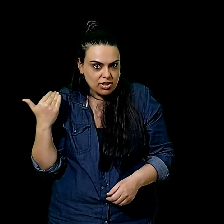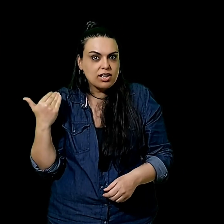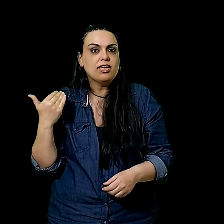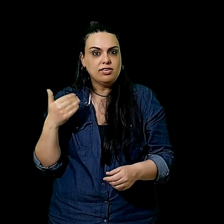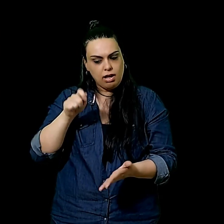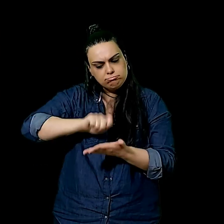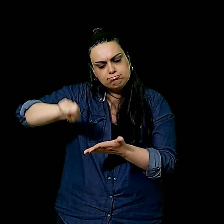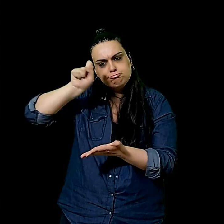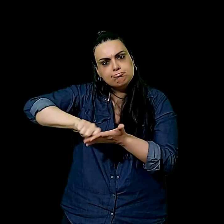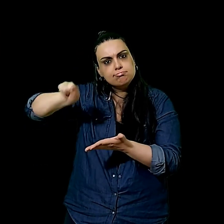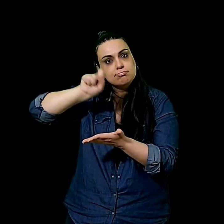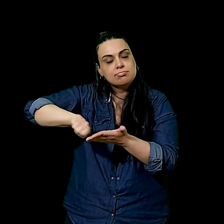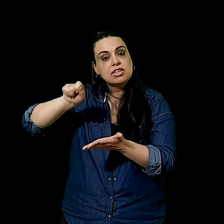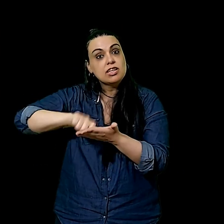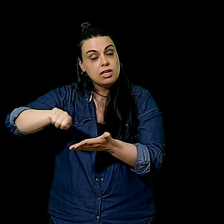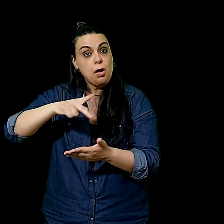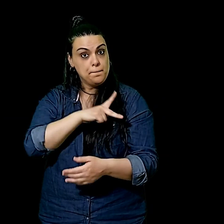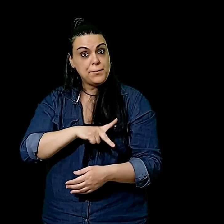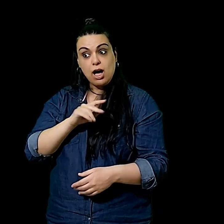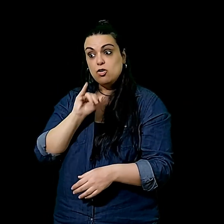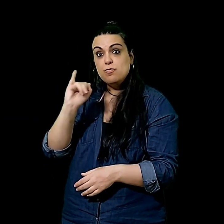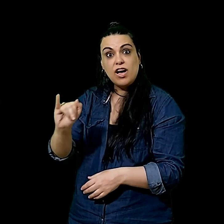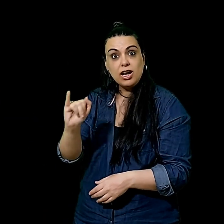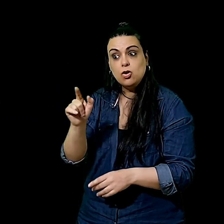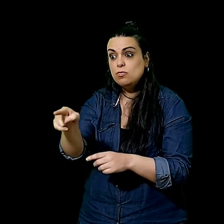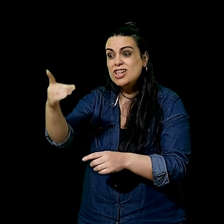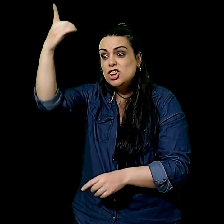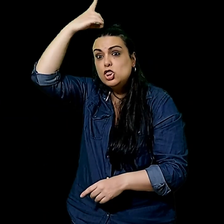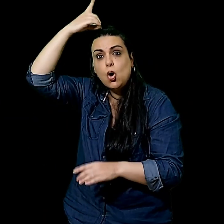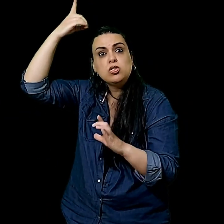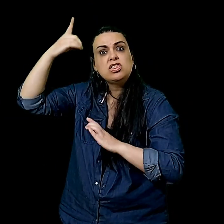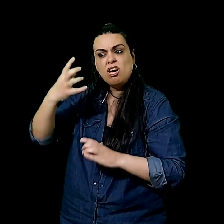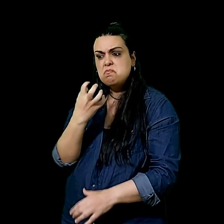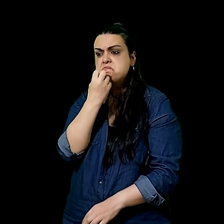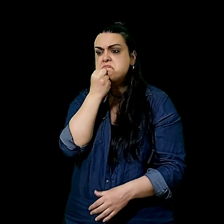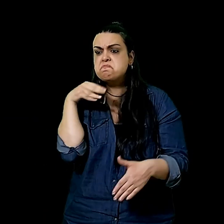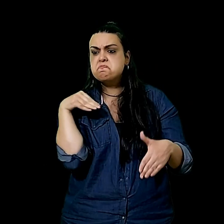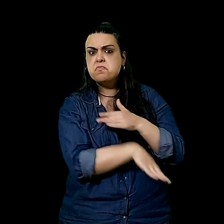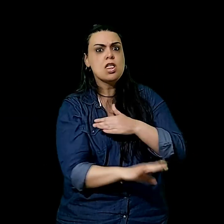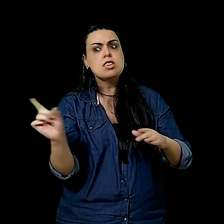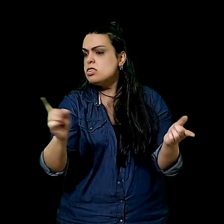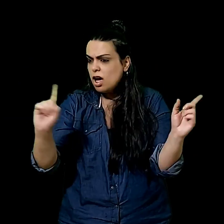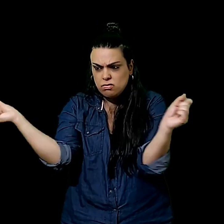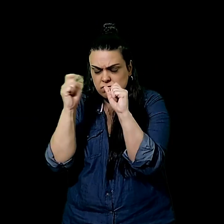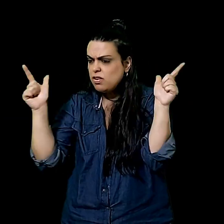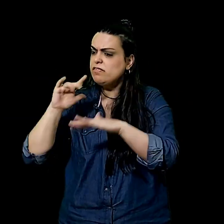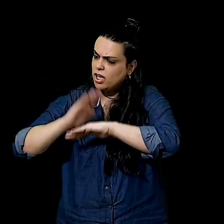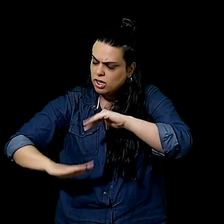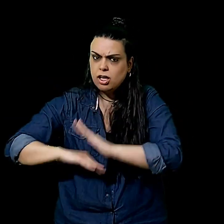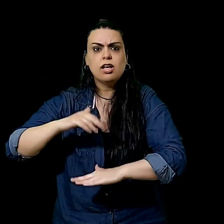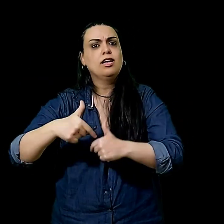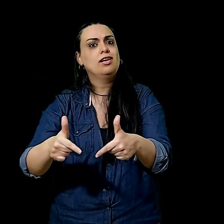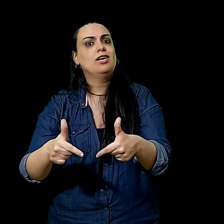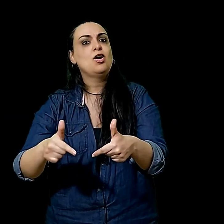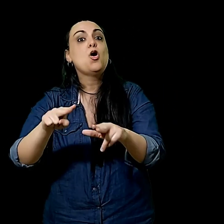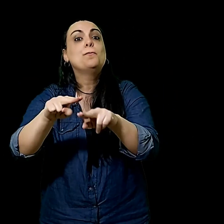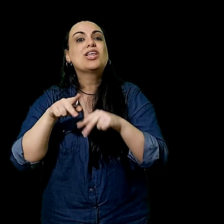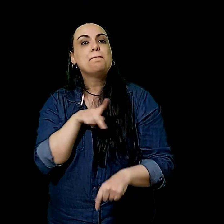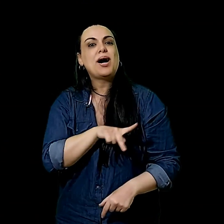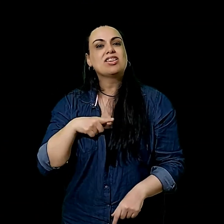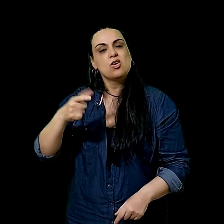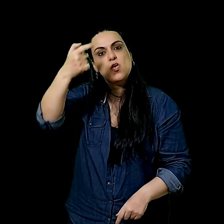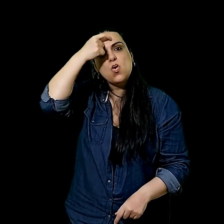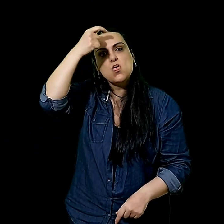falando a Timóteo, ele lembra Timóteo de despertar o dom que há em Timóteo. Para quê? Para dar continuidade àquilo que Deus confiou a Paulo. Por quê? Porque Paulo